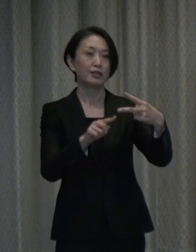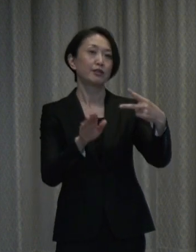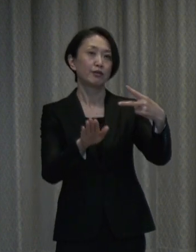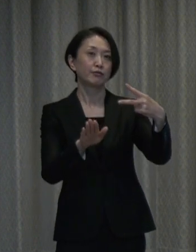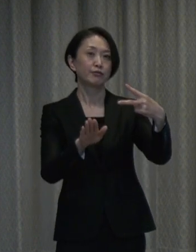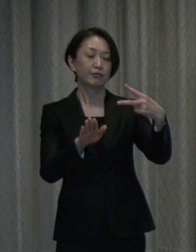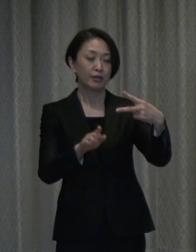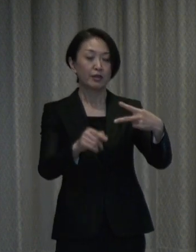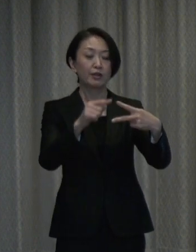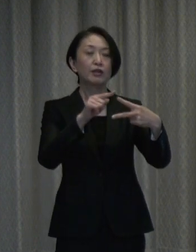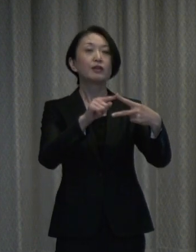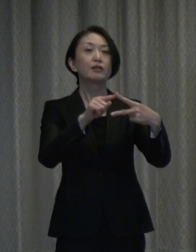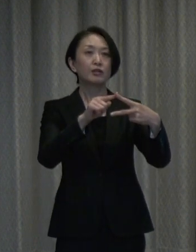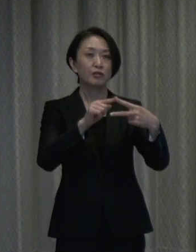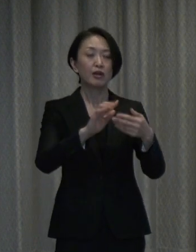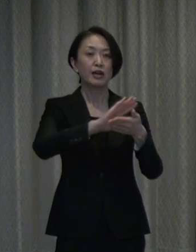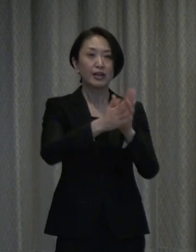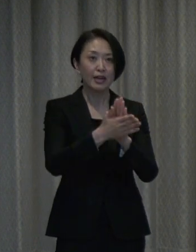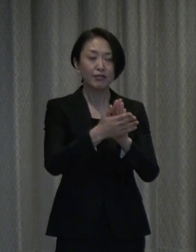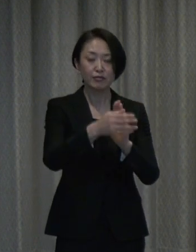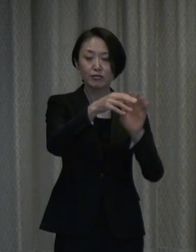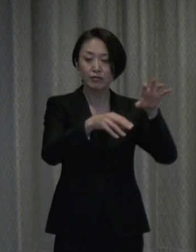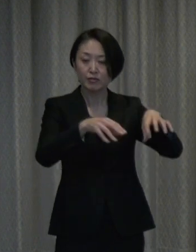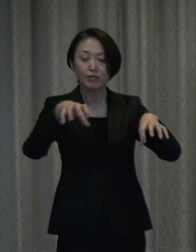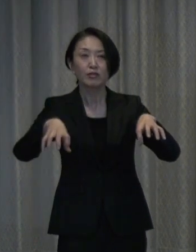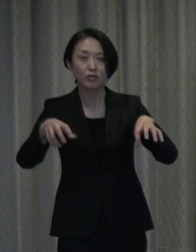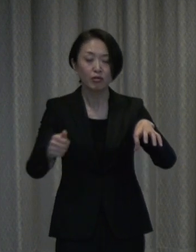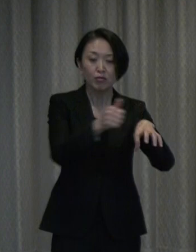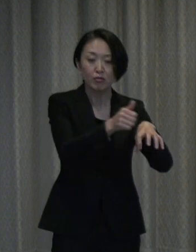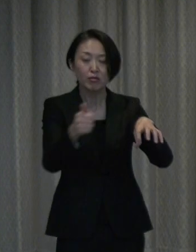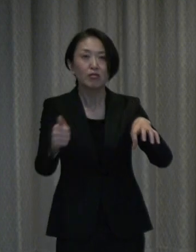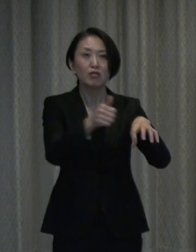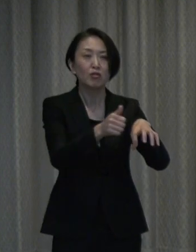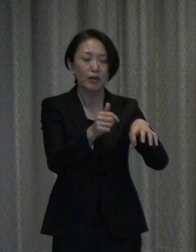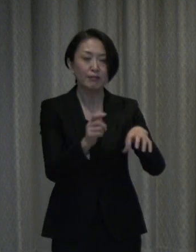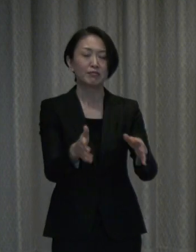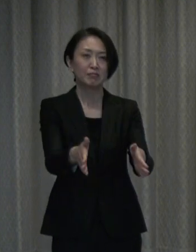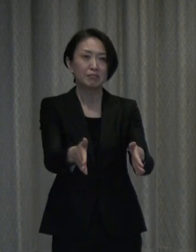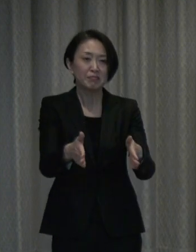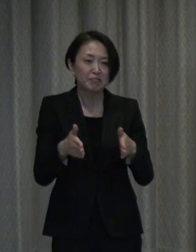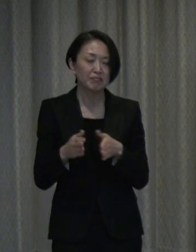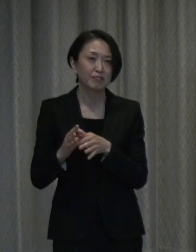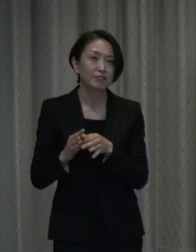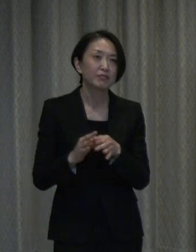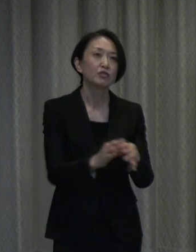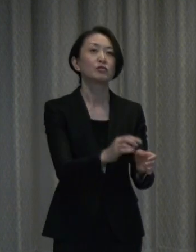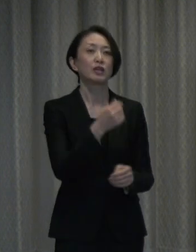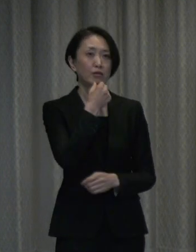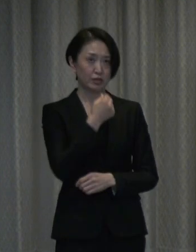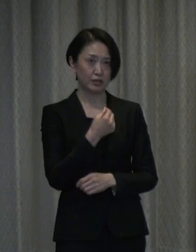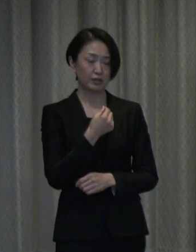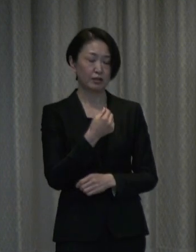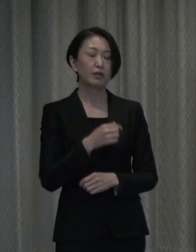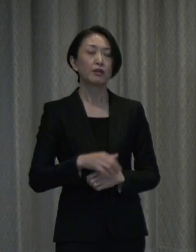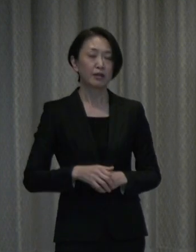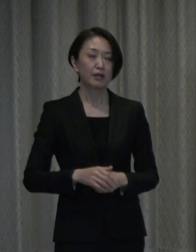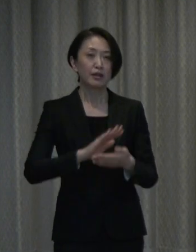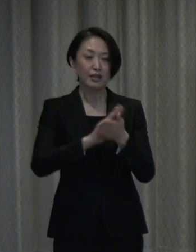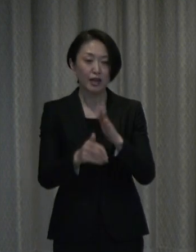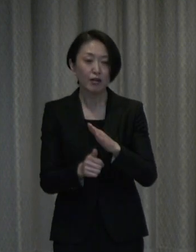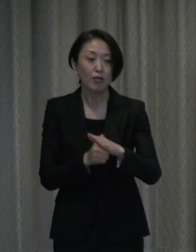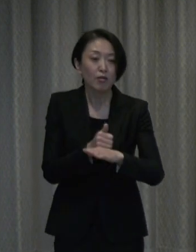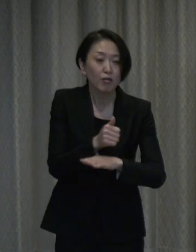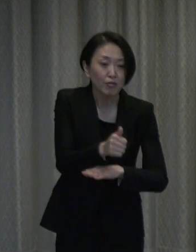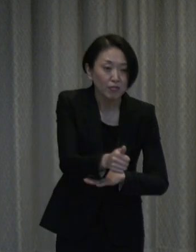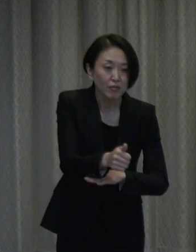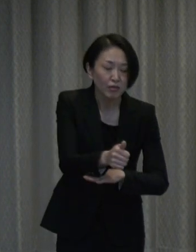は県境をまたぐ移動などの自粛の継続のお願いがあります。県境をまたいでなるべく移動しないように